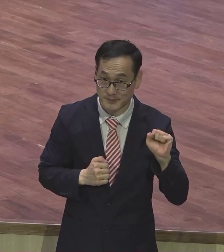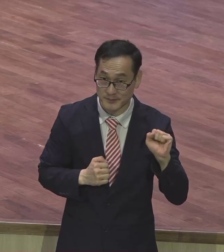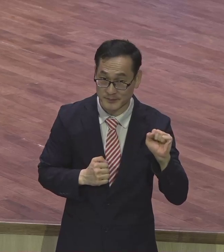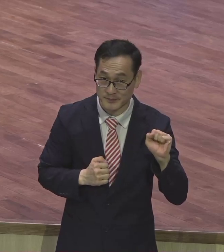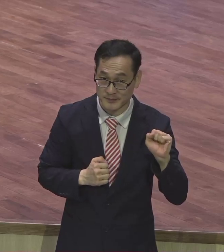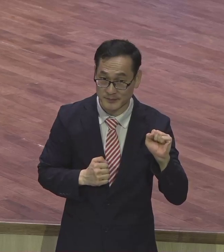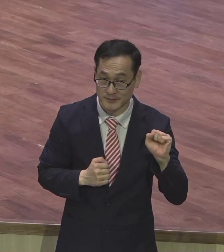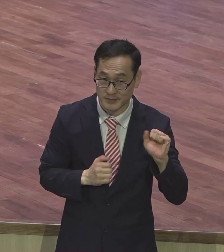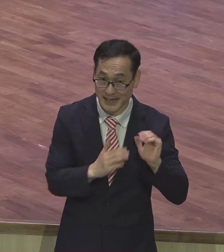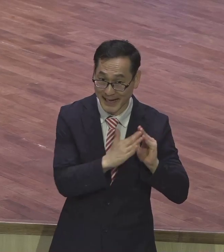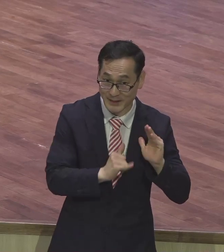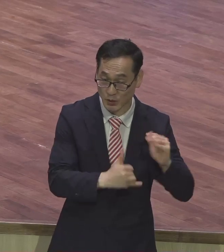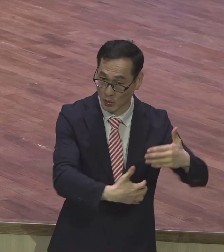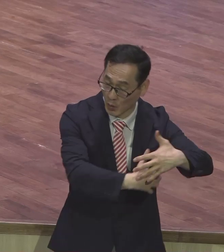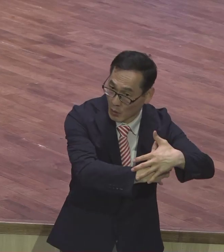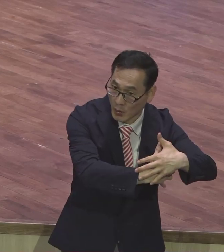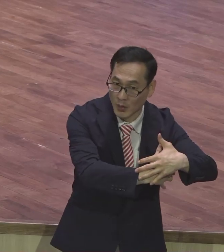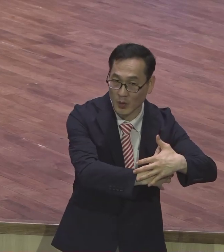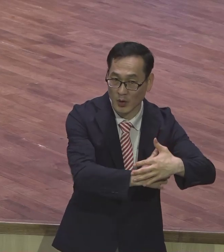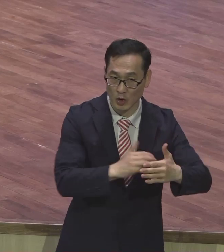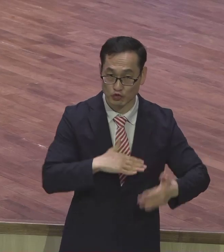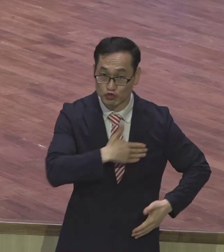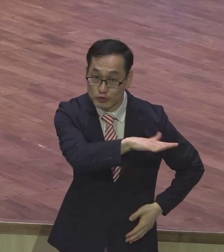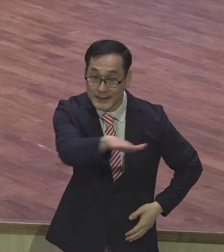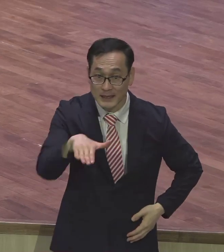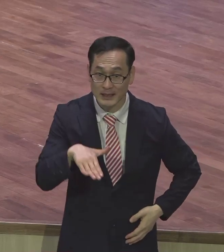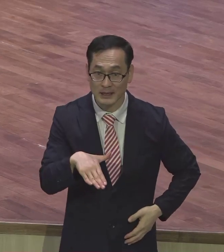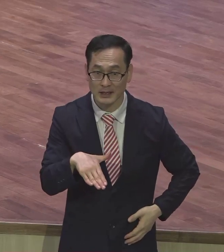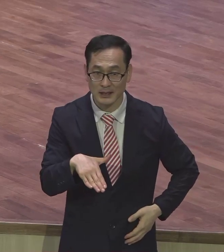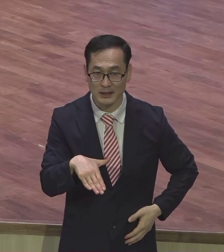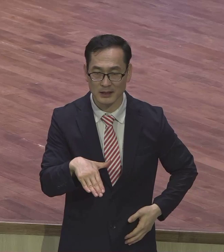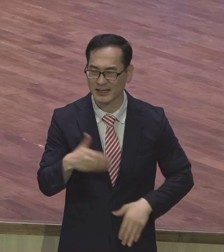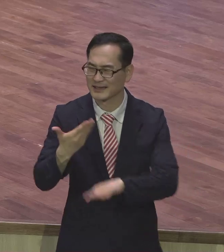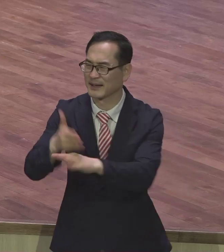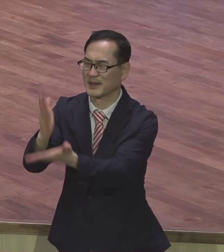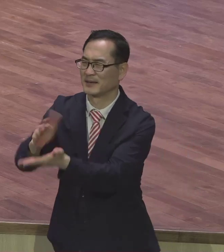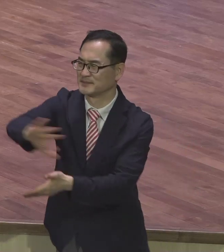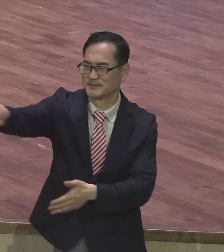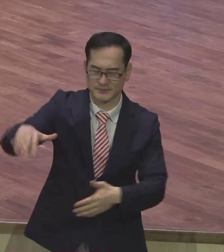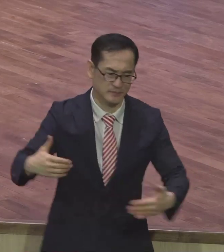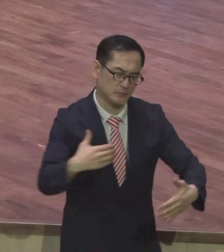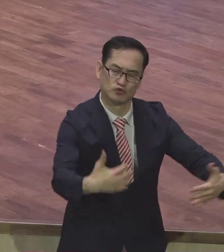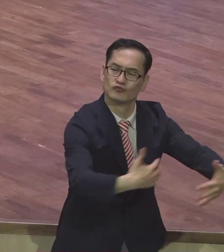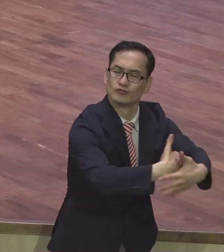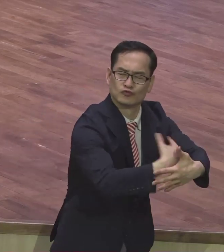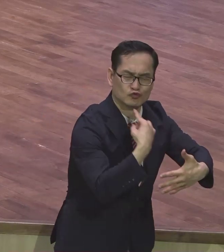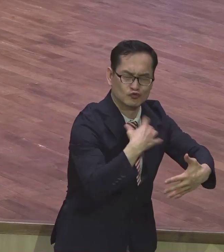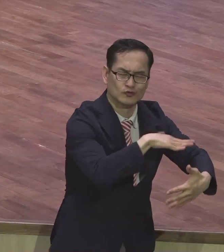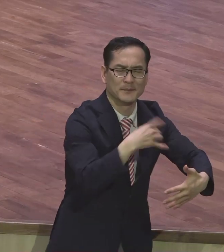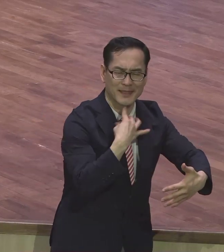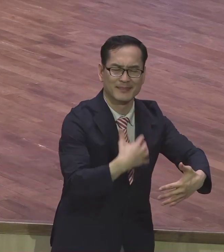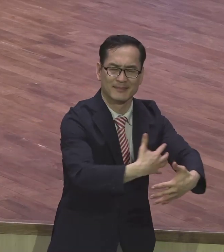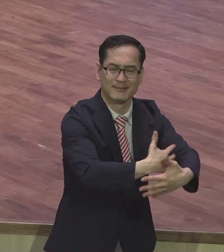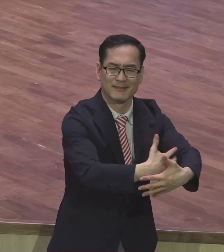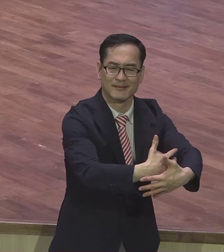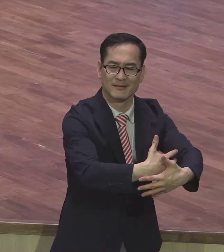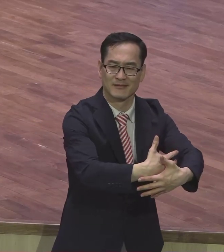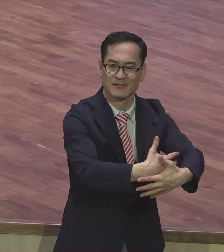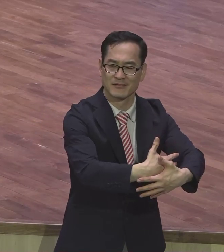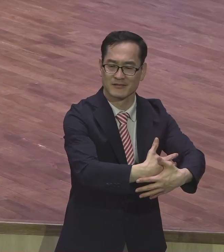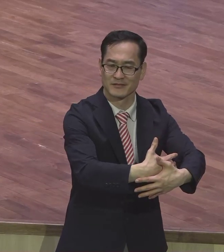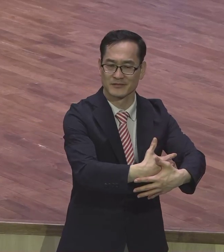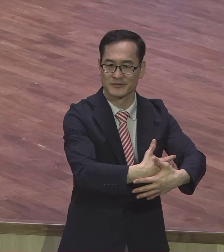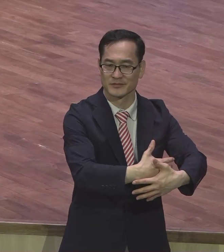장세기 7장의 우리 우리끼리 우리가 잘 통해서 고향이 같았어 우리가 뭔가 잘